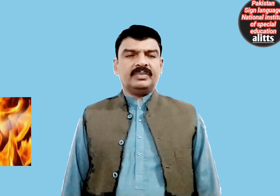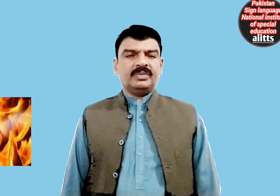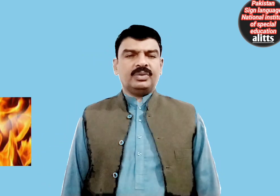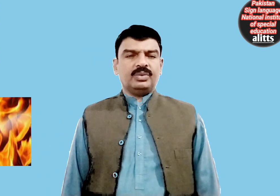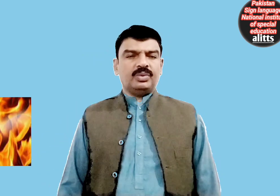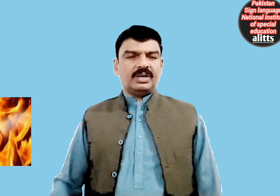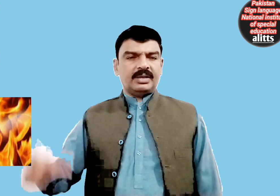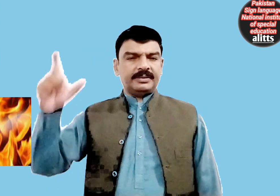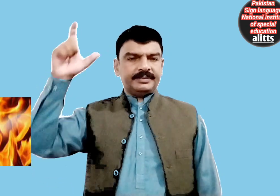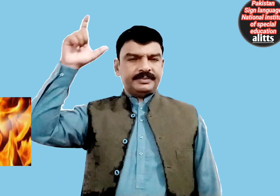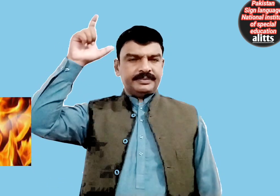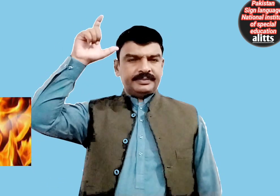गुनाह,